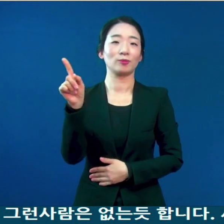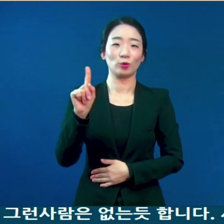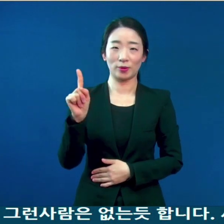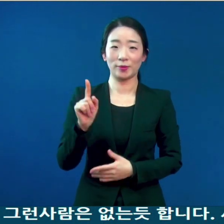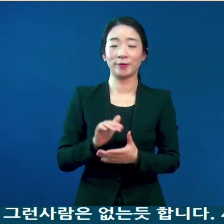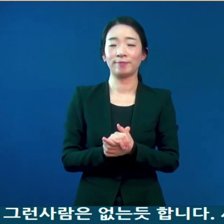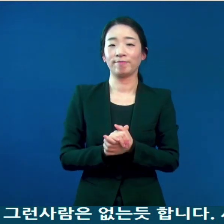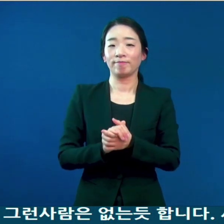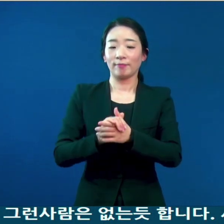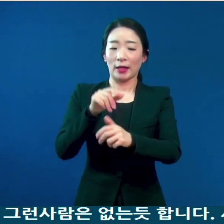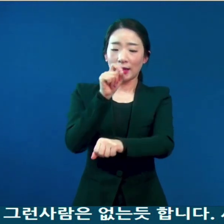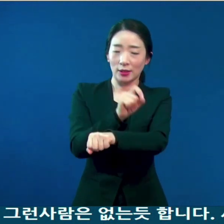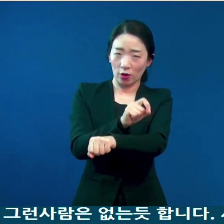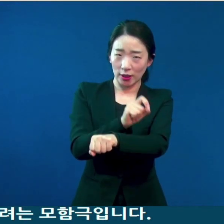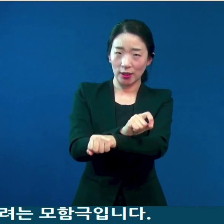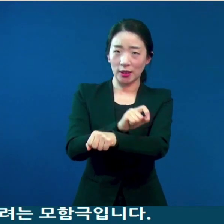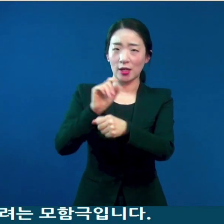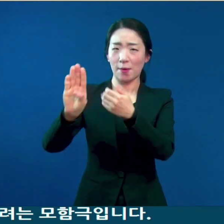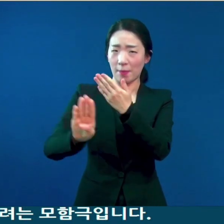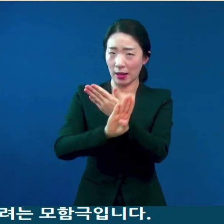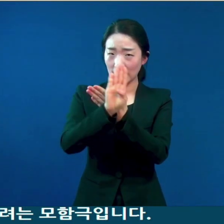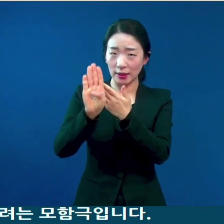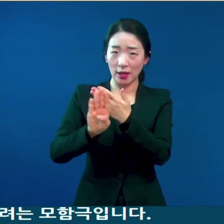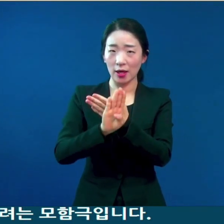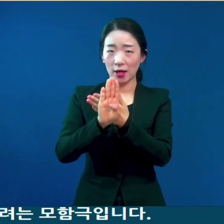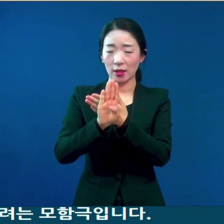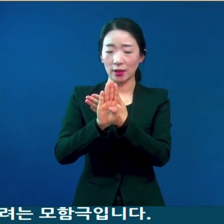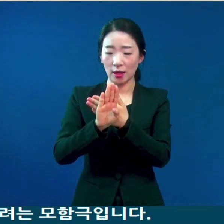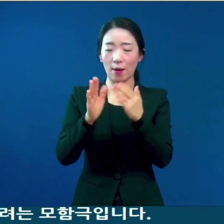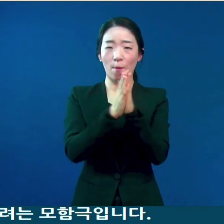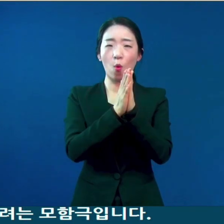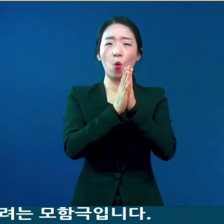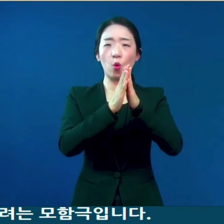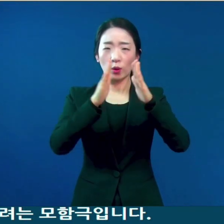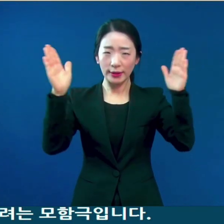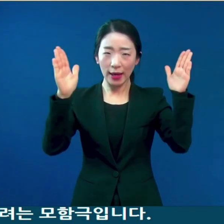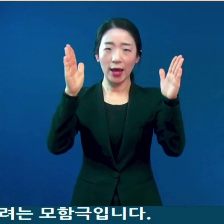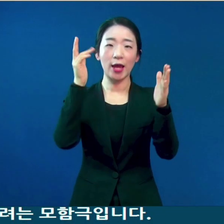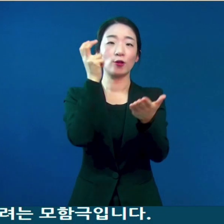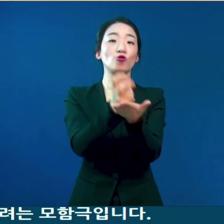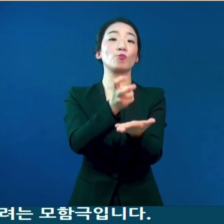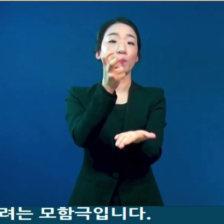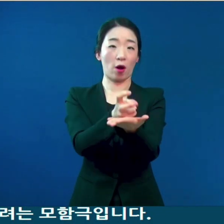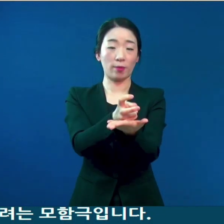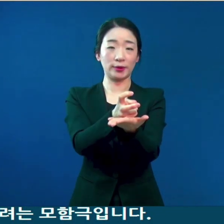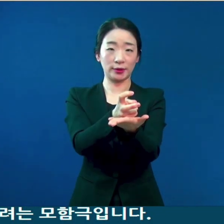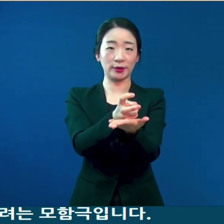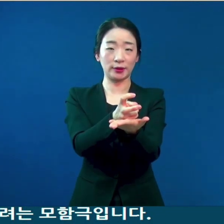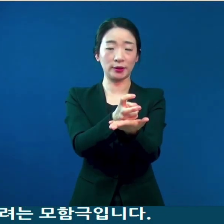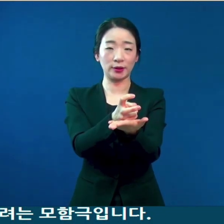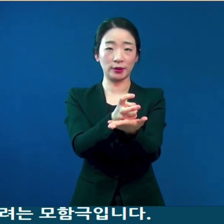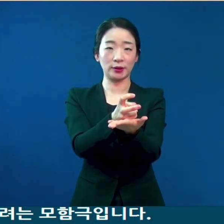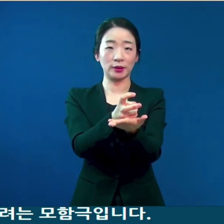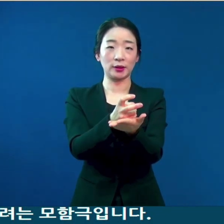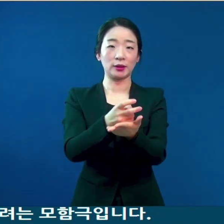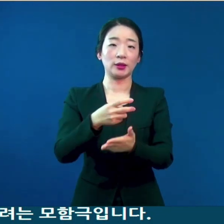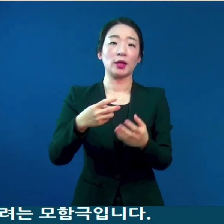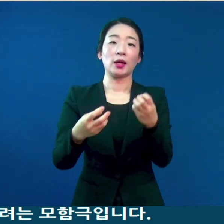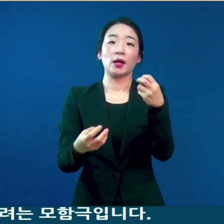바리새인과 서기관들이 얘기하고 있는 모세 율법은 정확히 레위기 20장